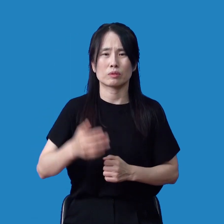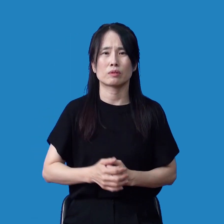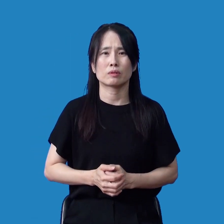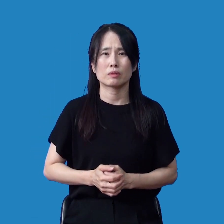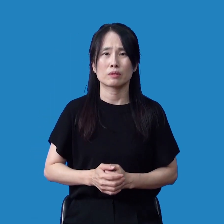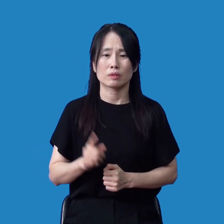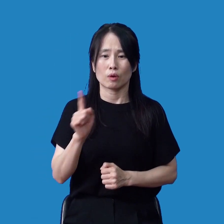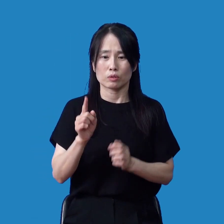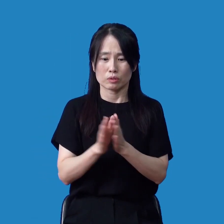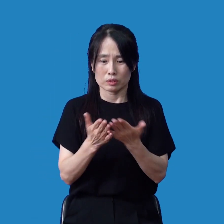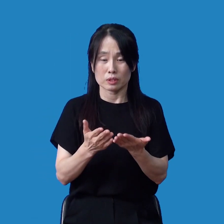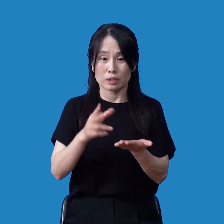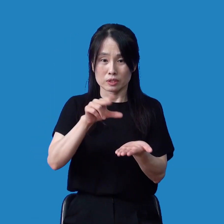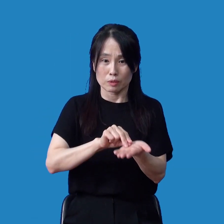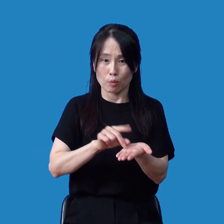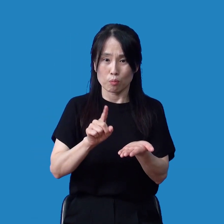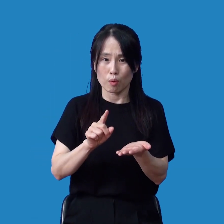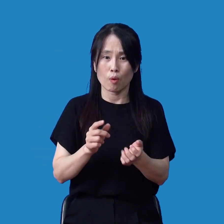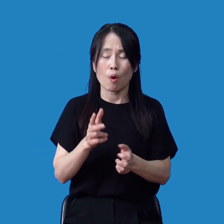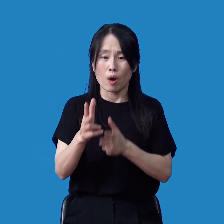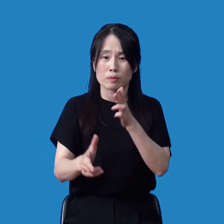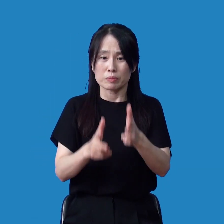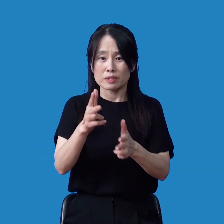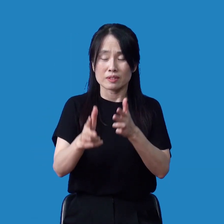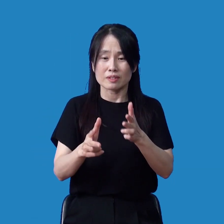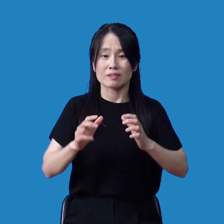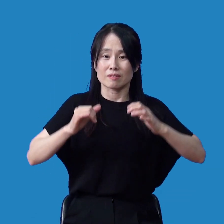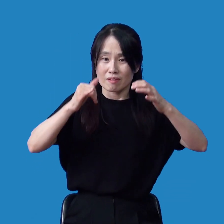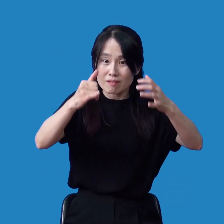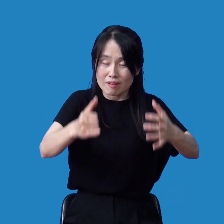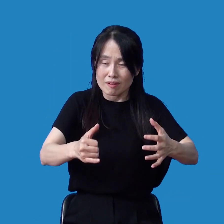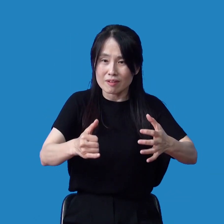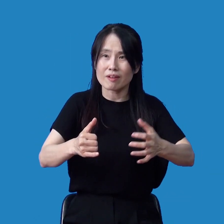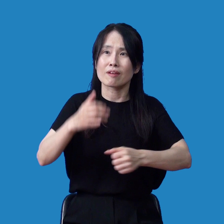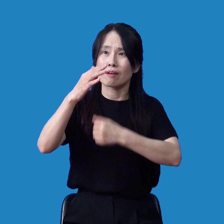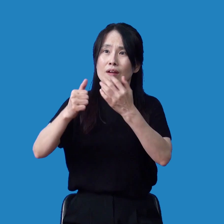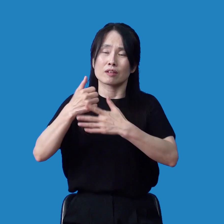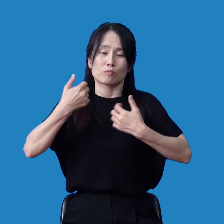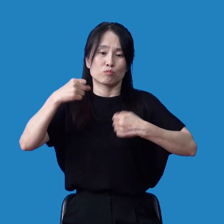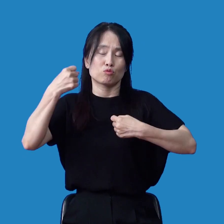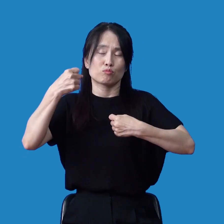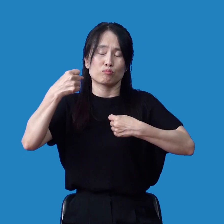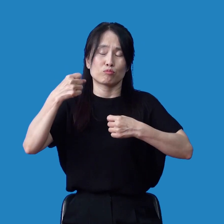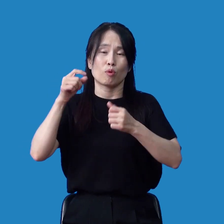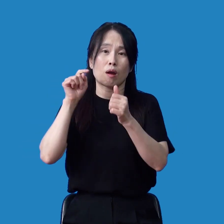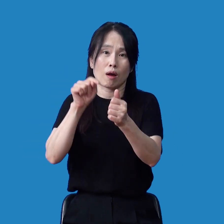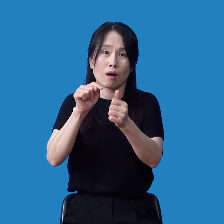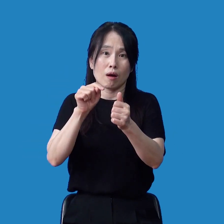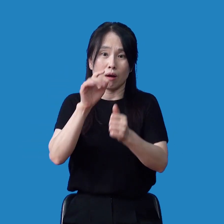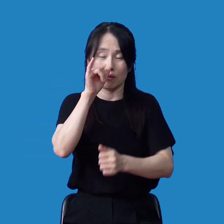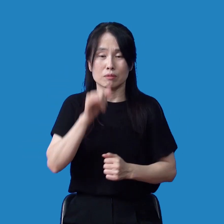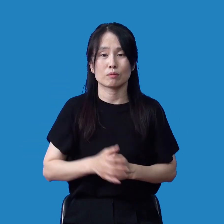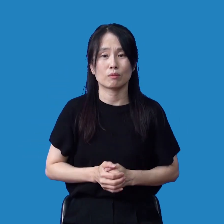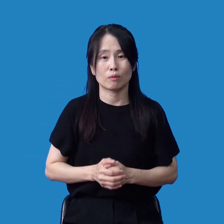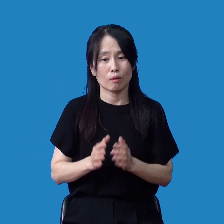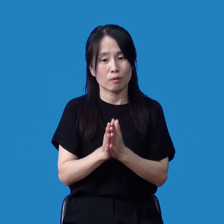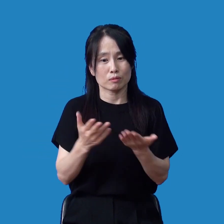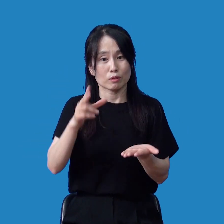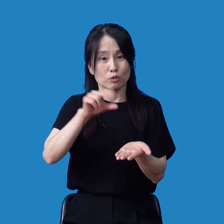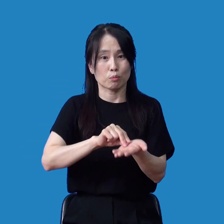보니까 비즈니스 세계에 하나님이 춤추게 하라. 와, 책 제목도 좀